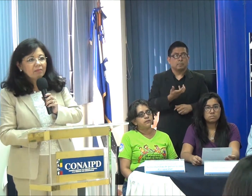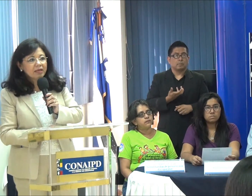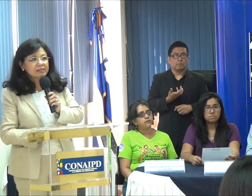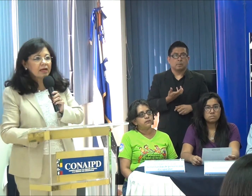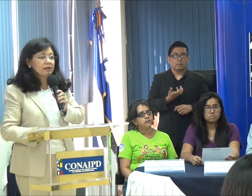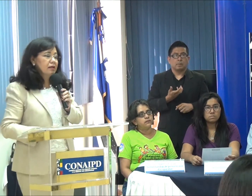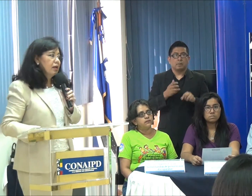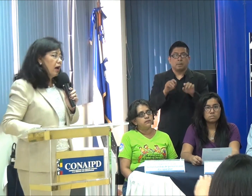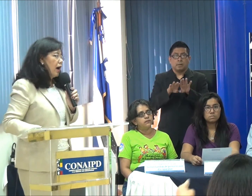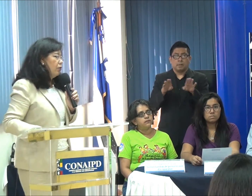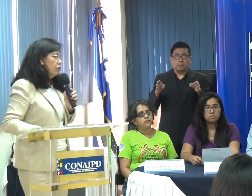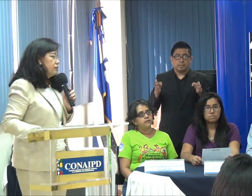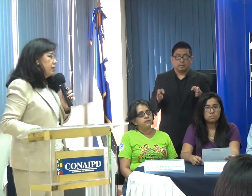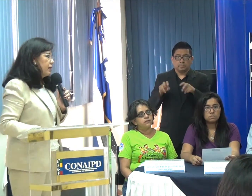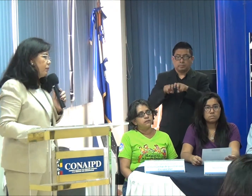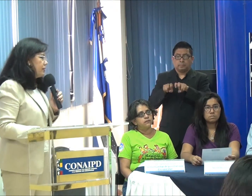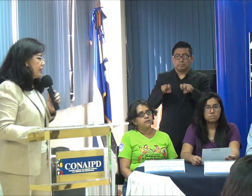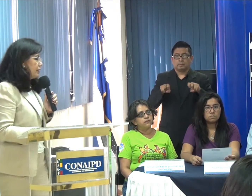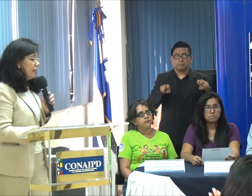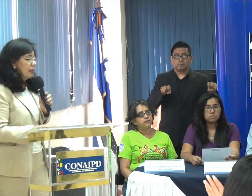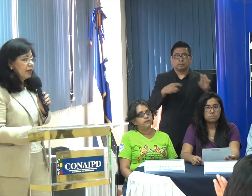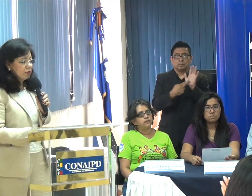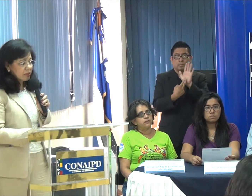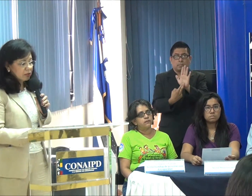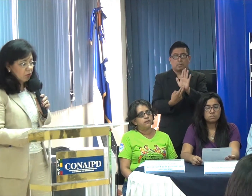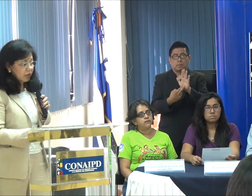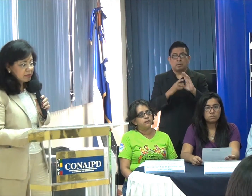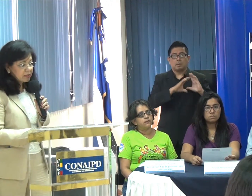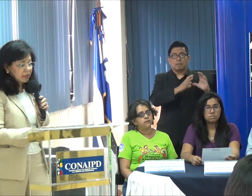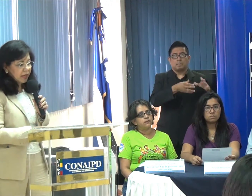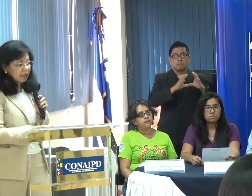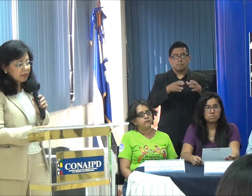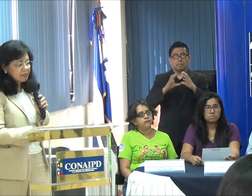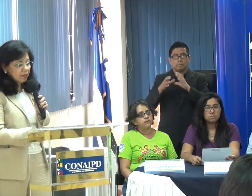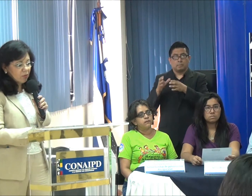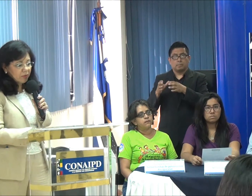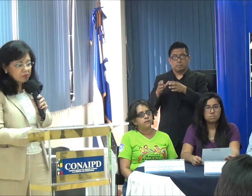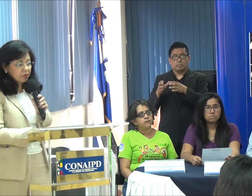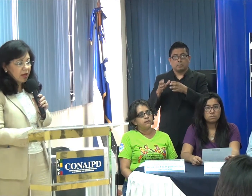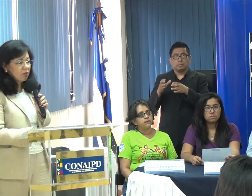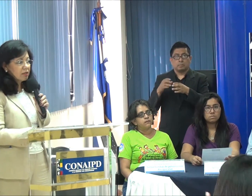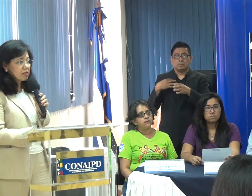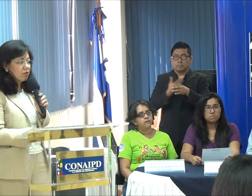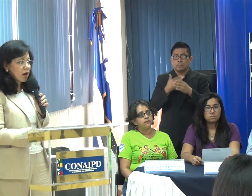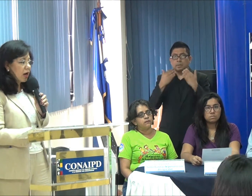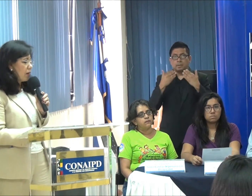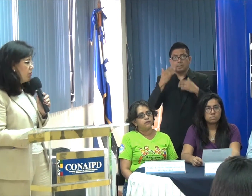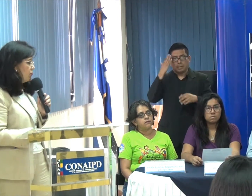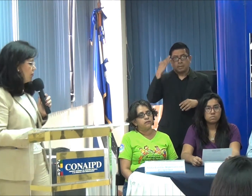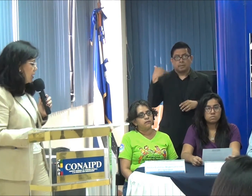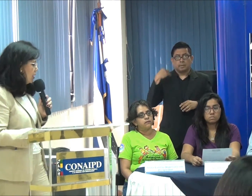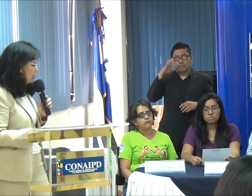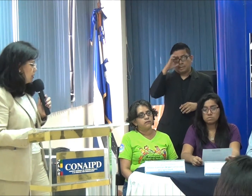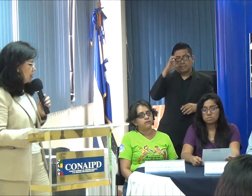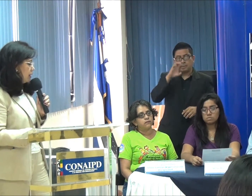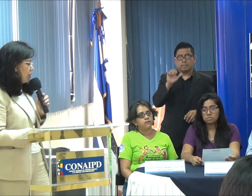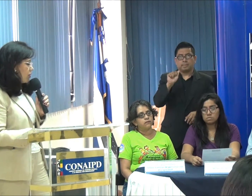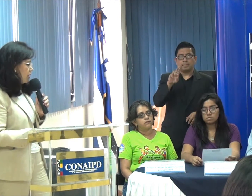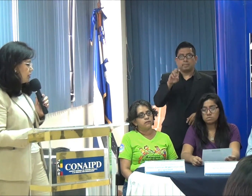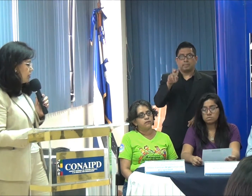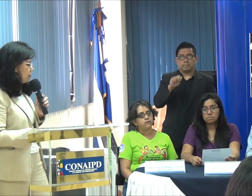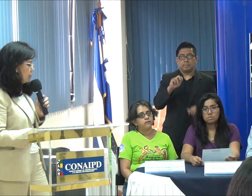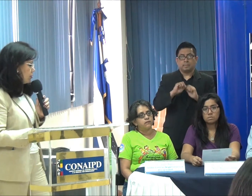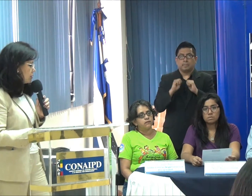en la mesa a los representantes de los sectores que antes hemos mencionado. La señora Carmen Fabián, de